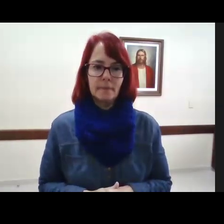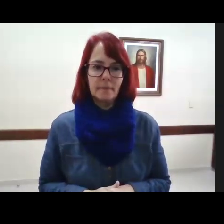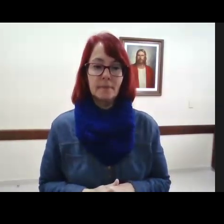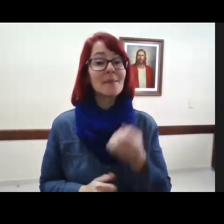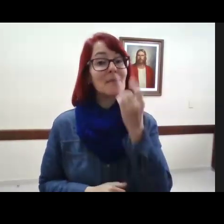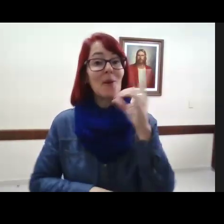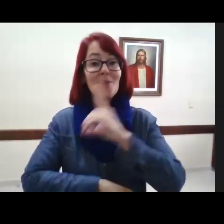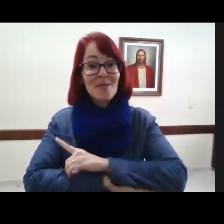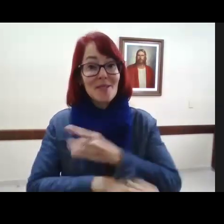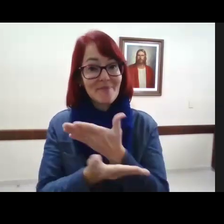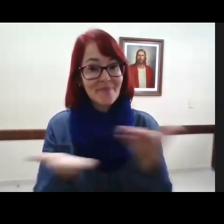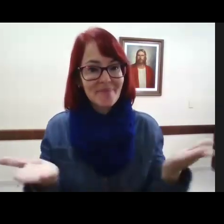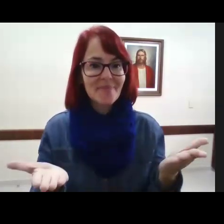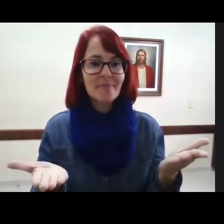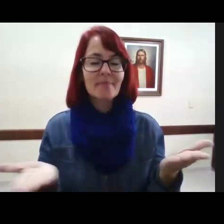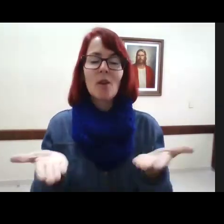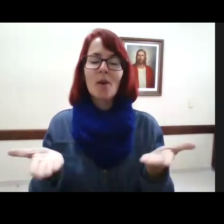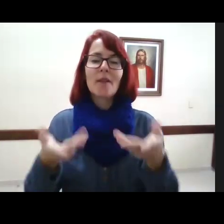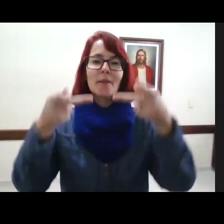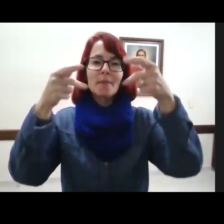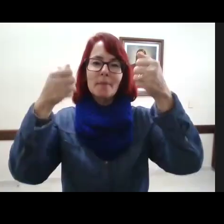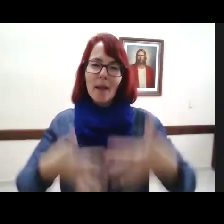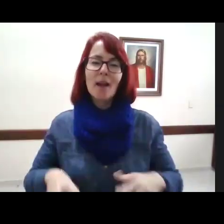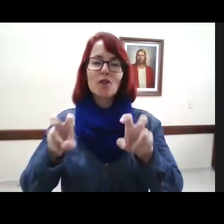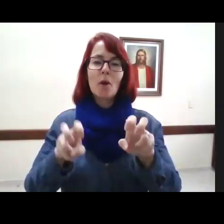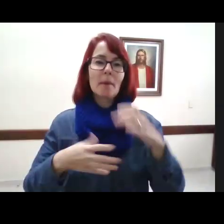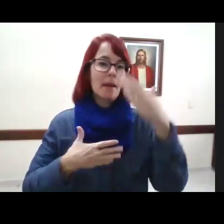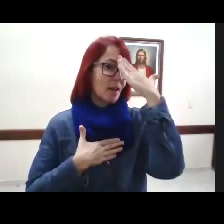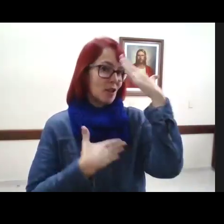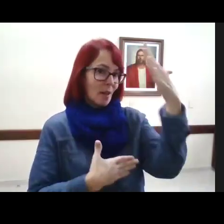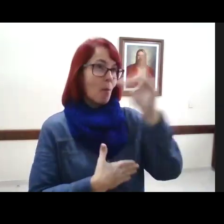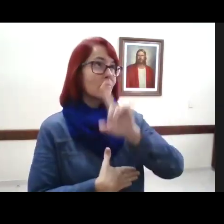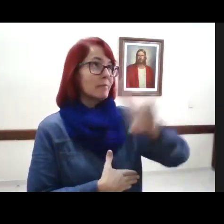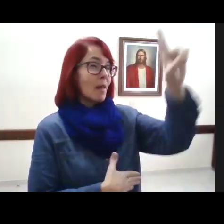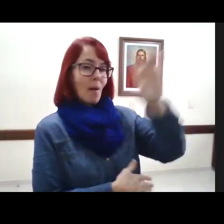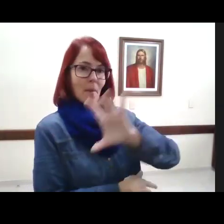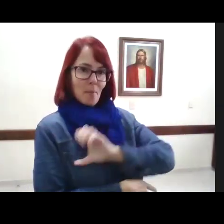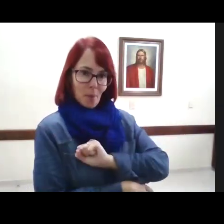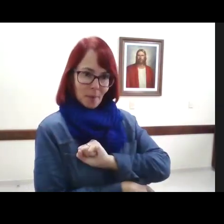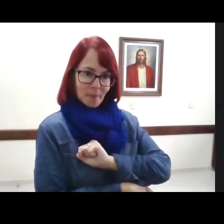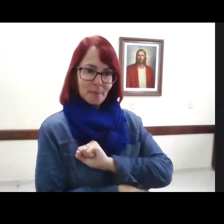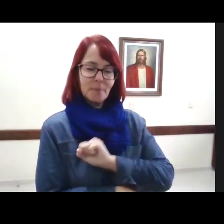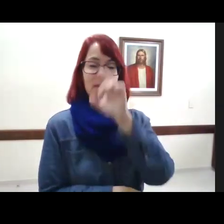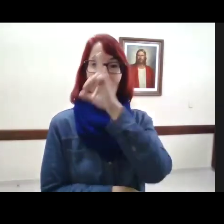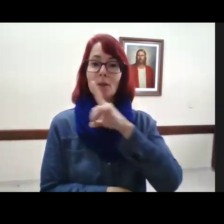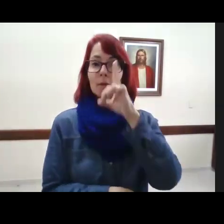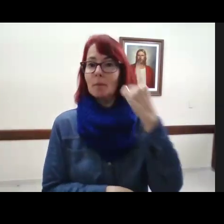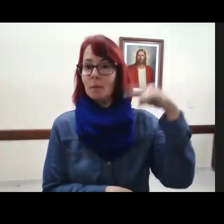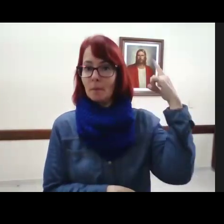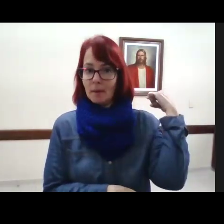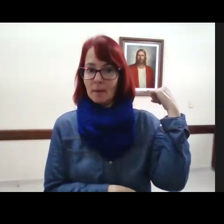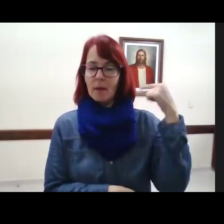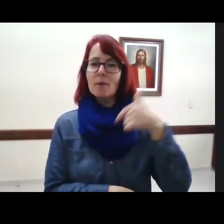Bom dia. Hoje eu vim falar sobre gratidão e o amor do Pai Celestial. No domingo passado, eu fiz um